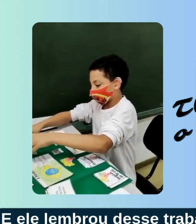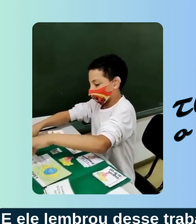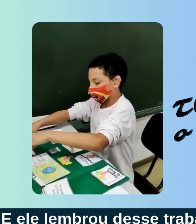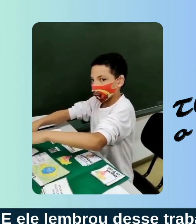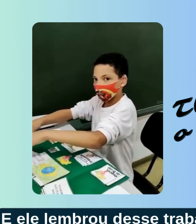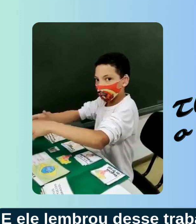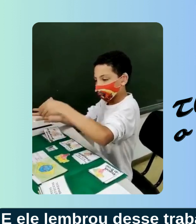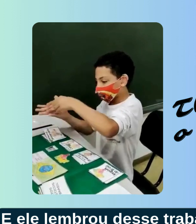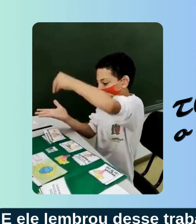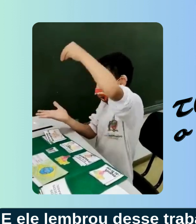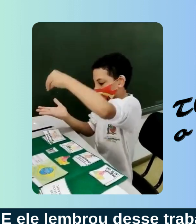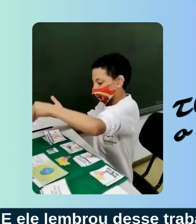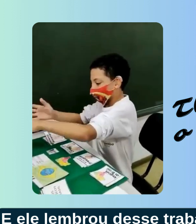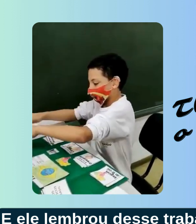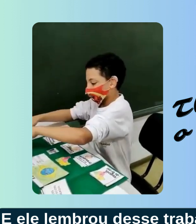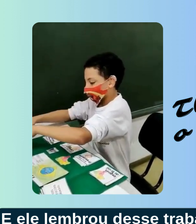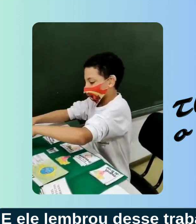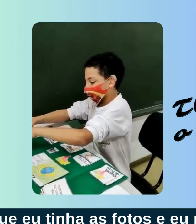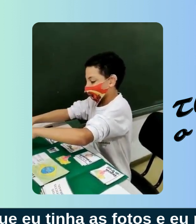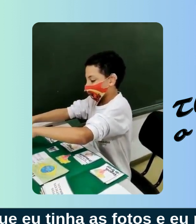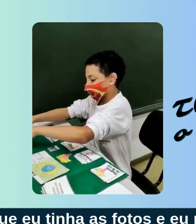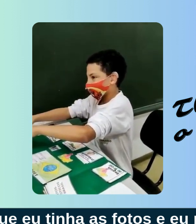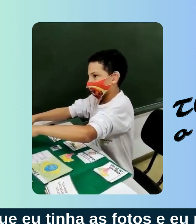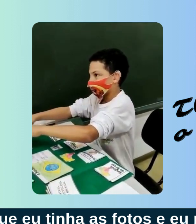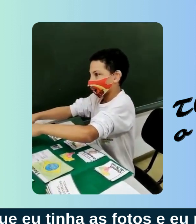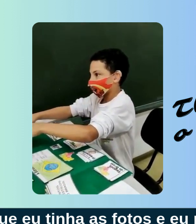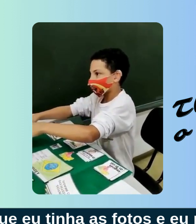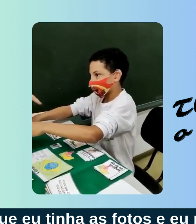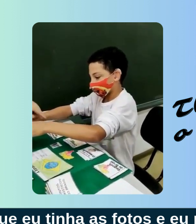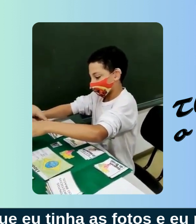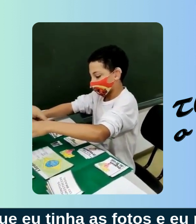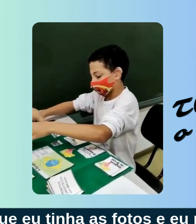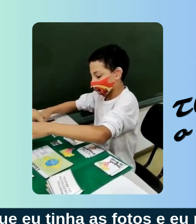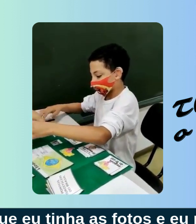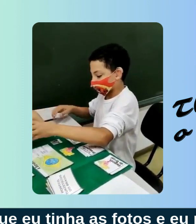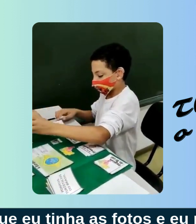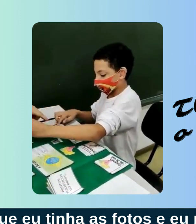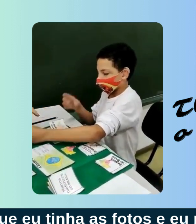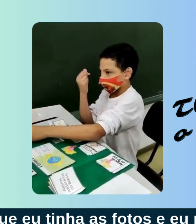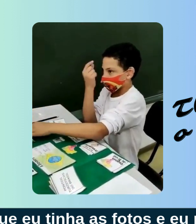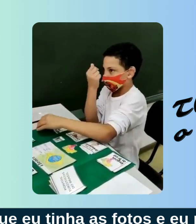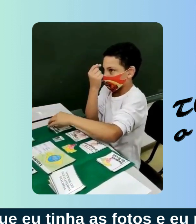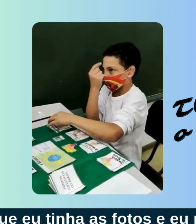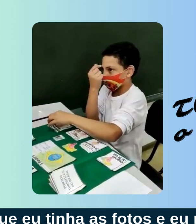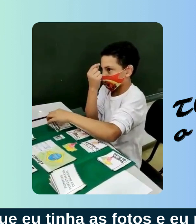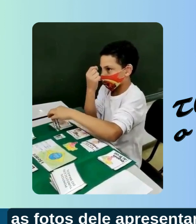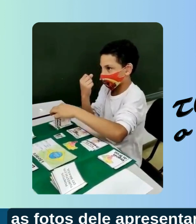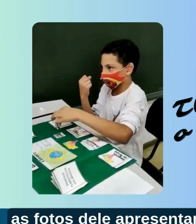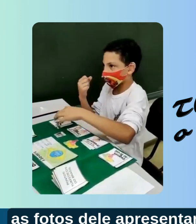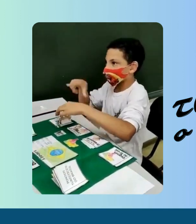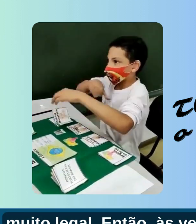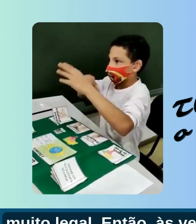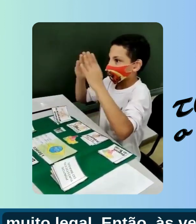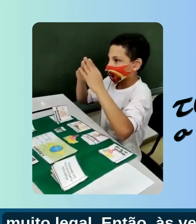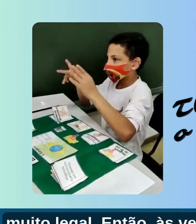lembrou desse trabalho. E eu falei que eu tinha as fotos e eu mandei para ele as fotos dele apresentando. Muito legal.